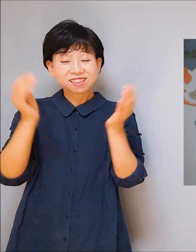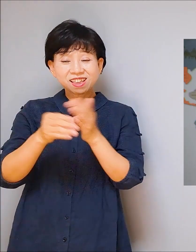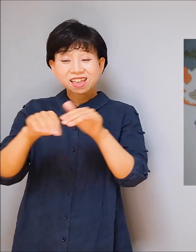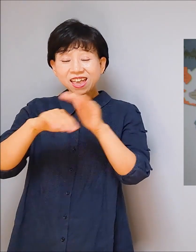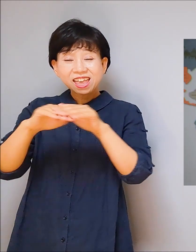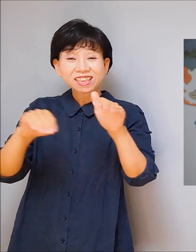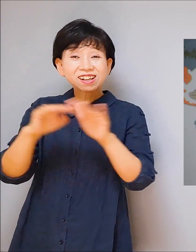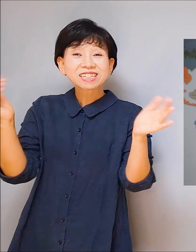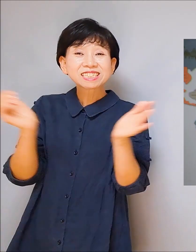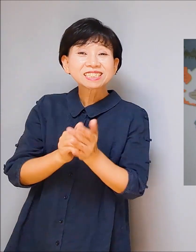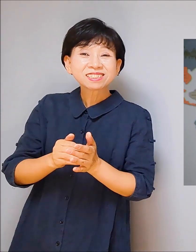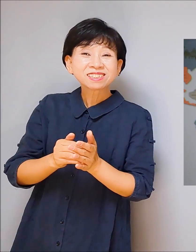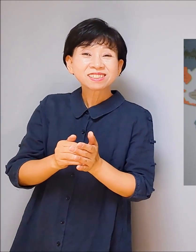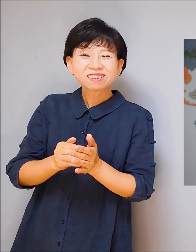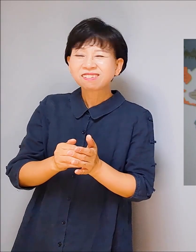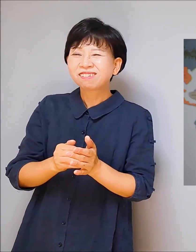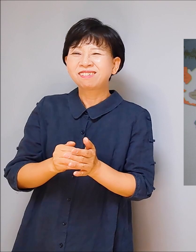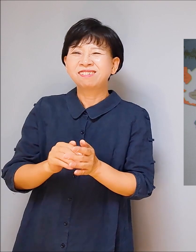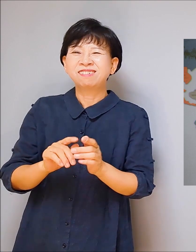해결돼야지요.